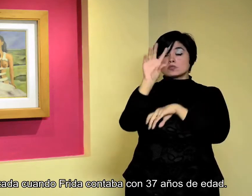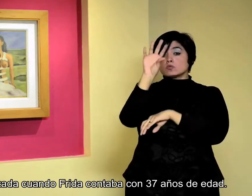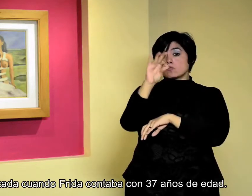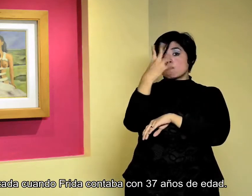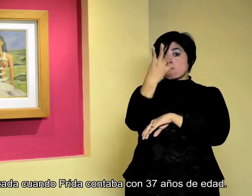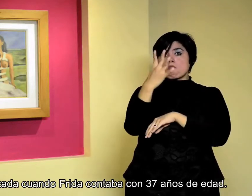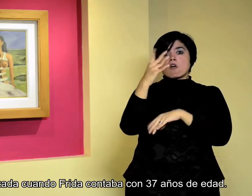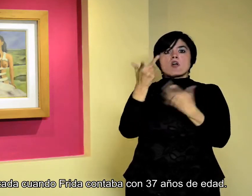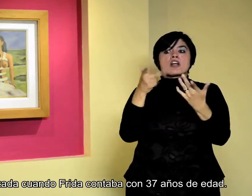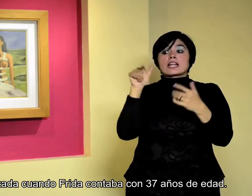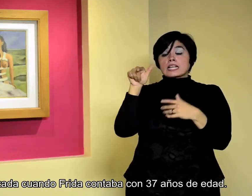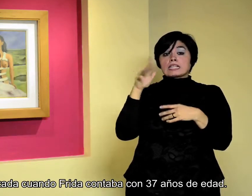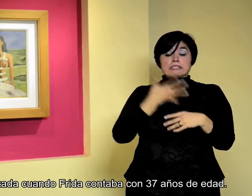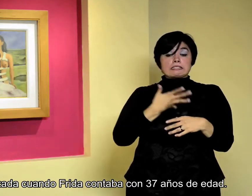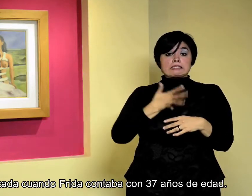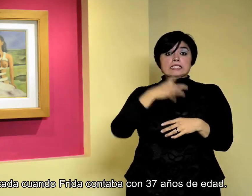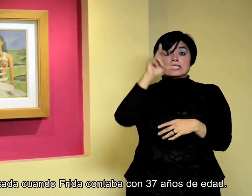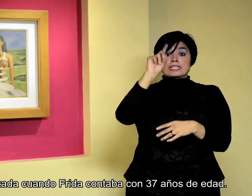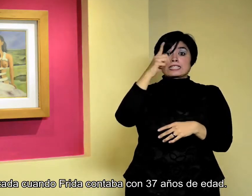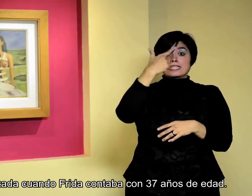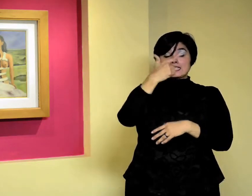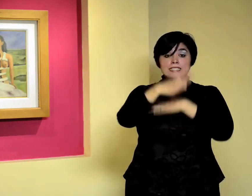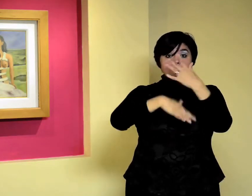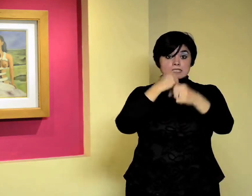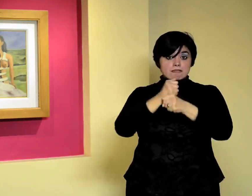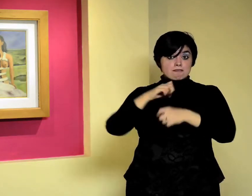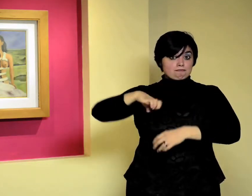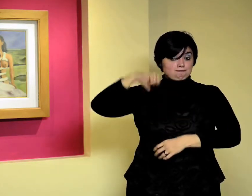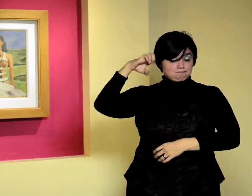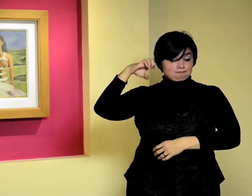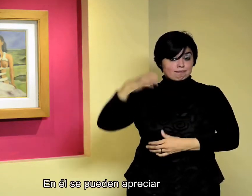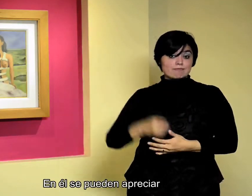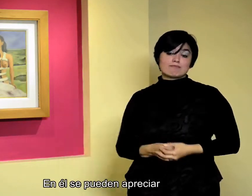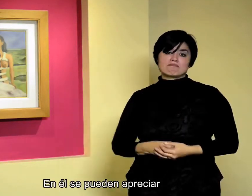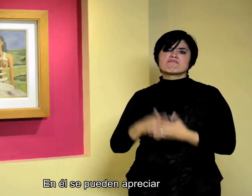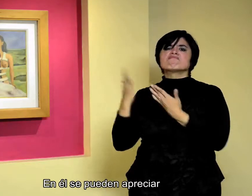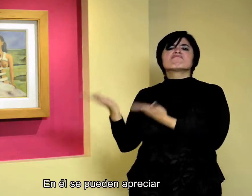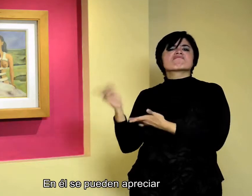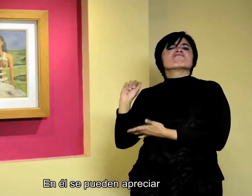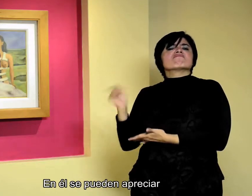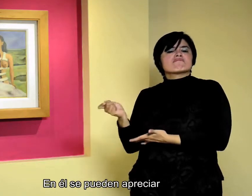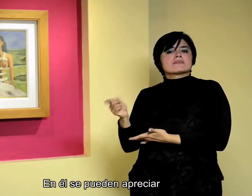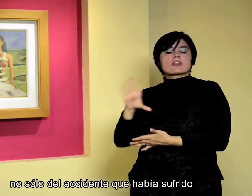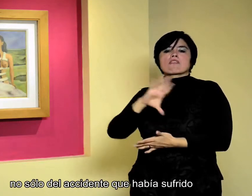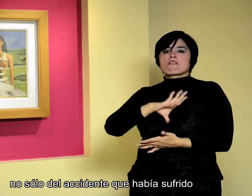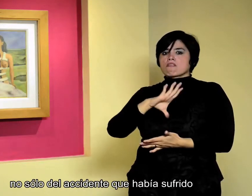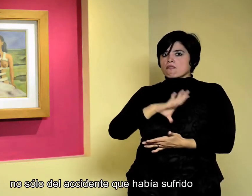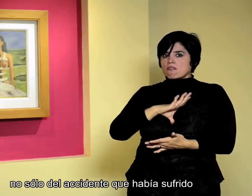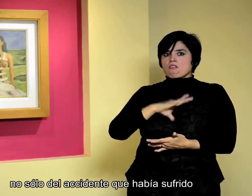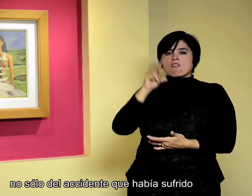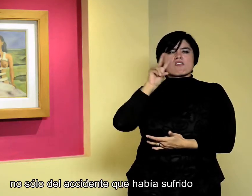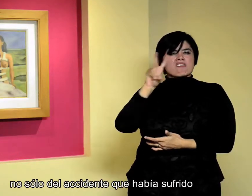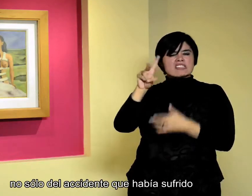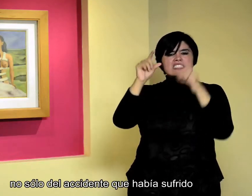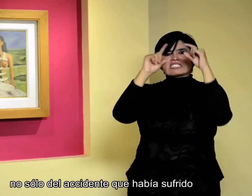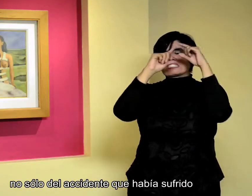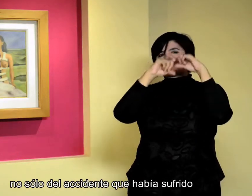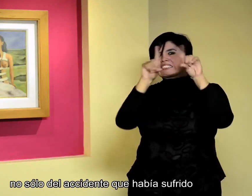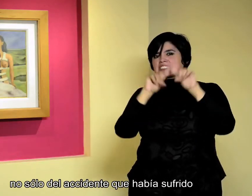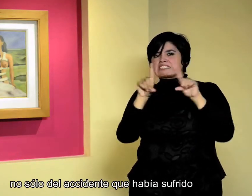cuando Frida contaba con 37 años de edad. En él Se pueden apreciar las secuelas no solo del accidente